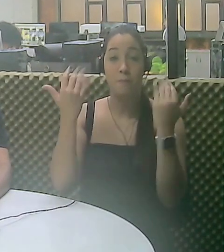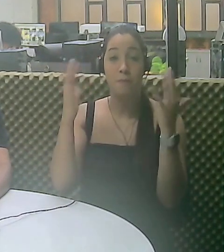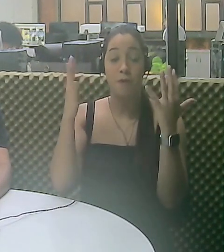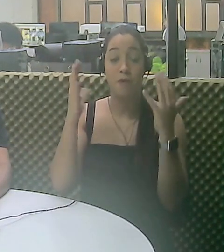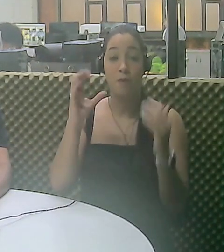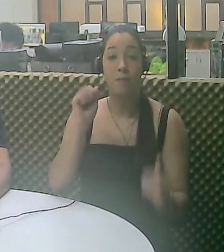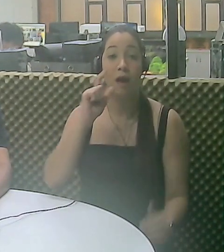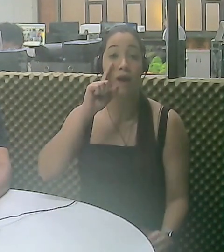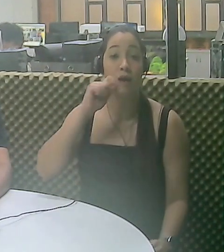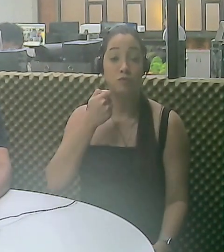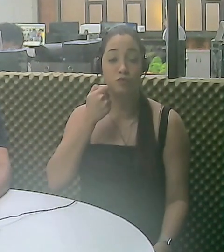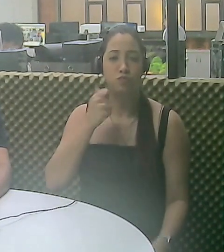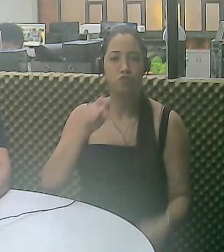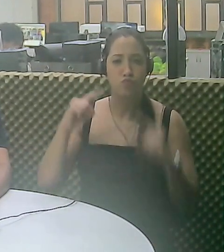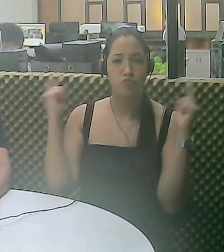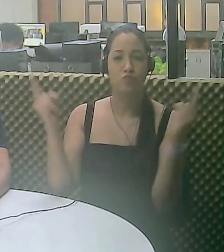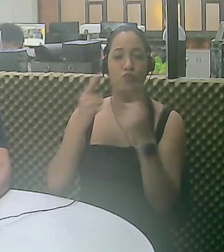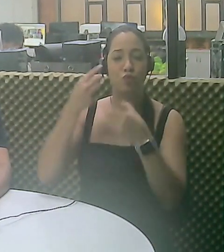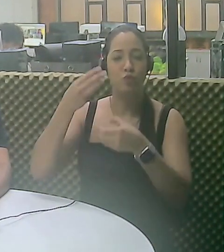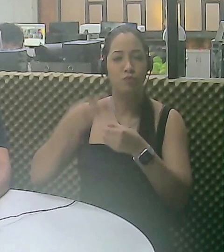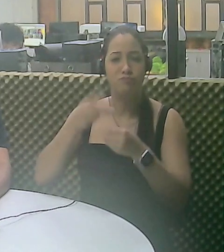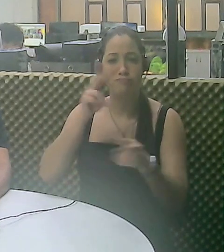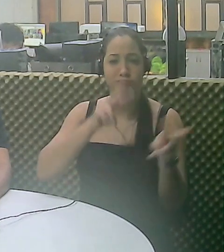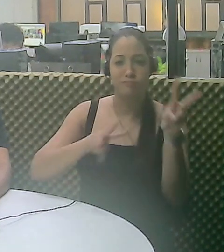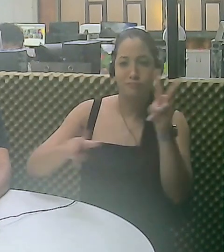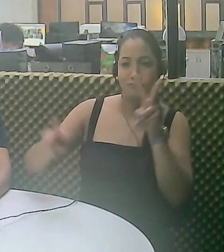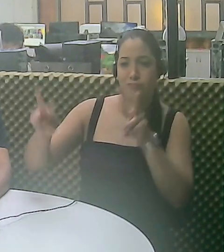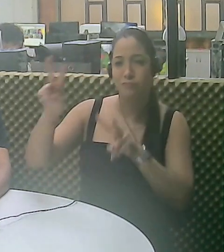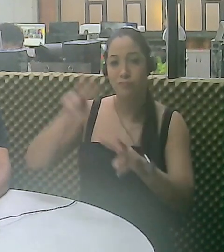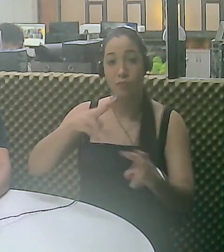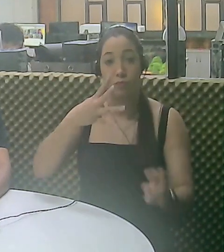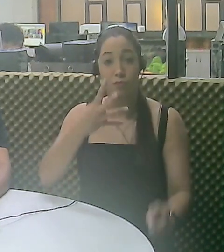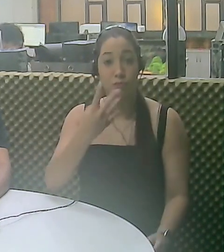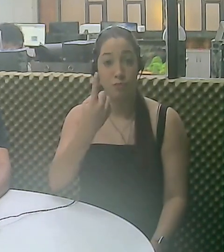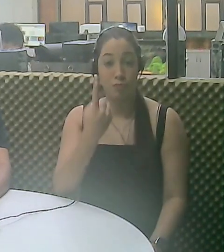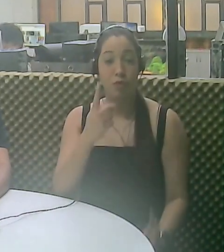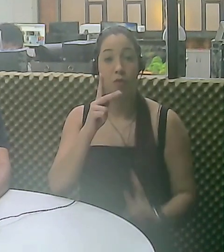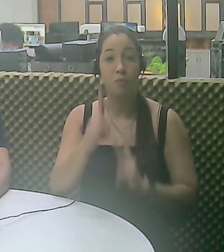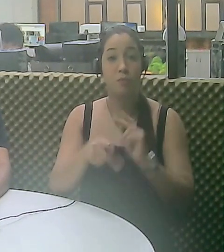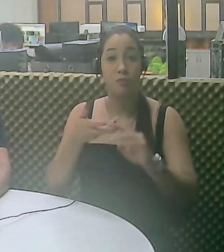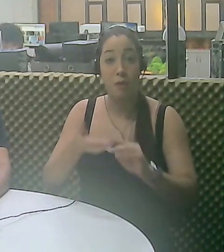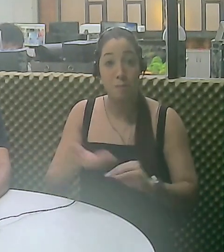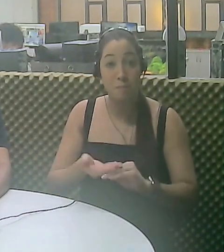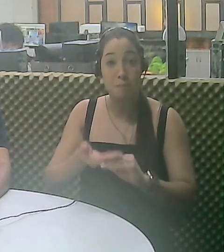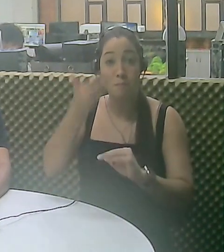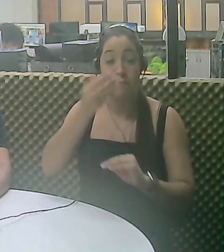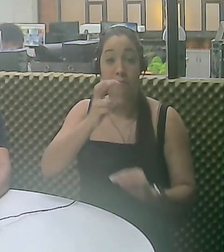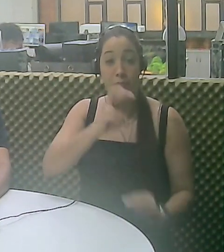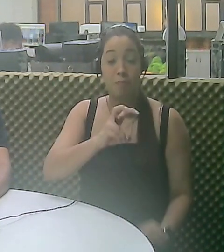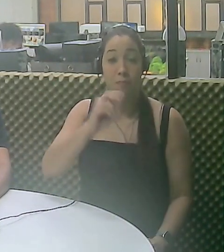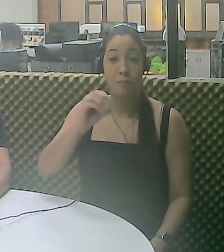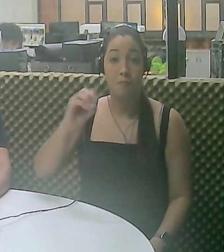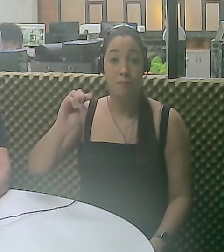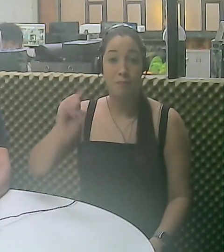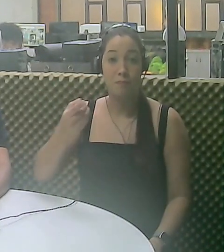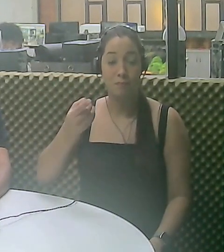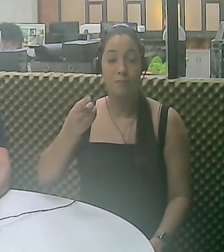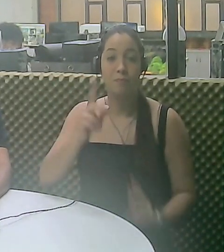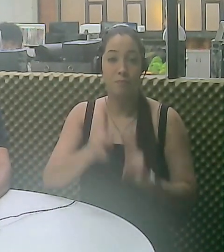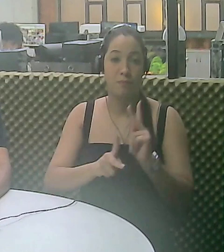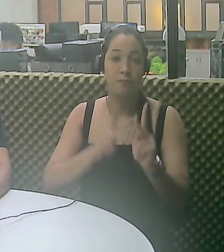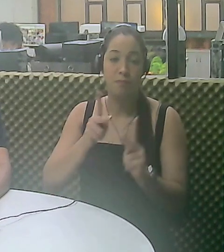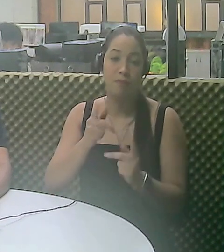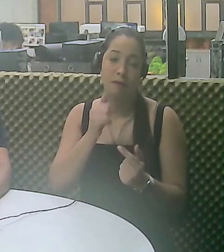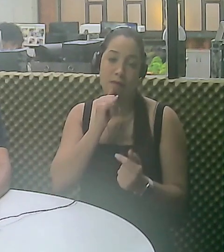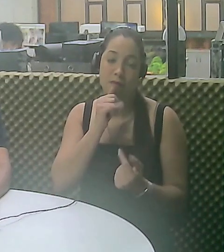Aracaju. Entre todos os municípios analisados, 41 têm população superior a 500 mil habitantes, como é o caso